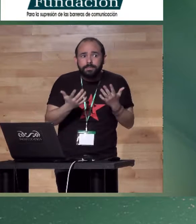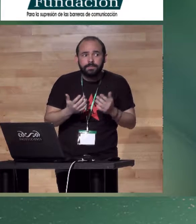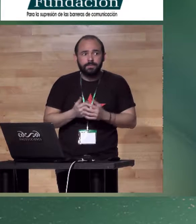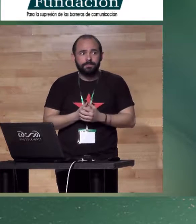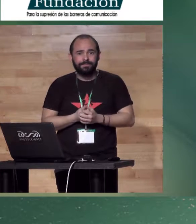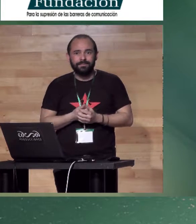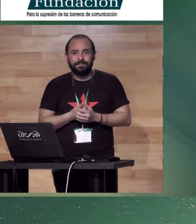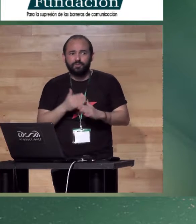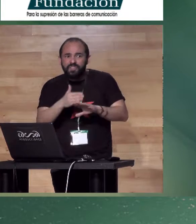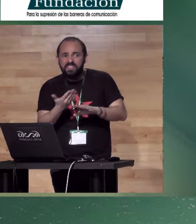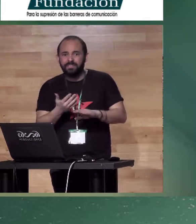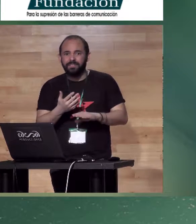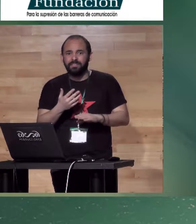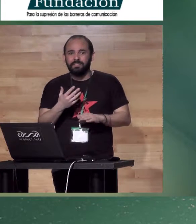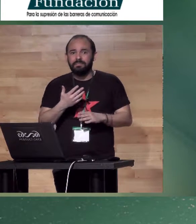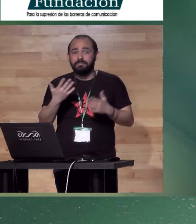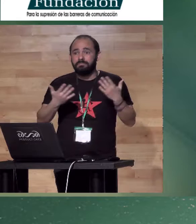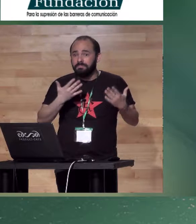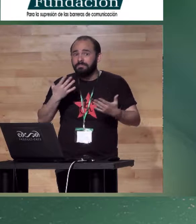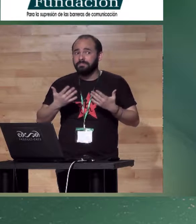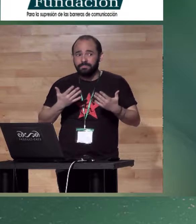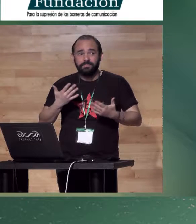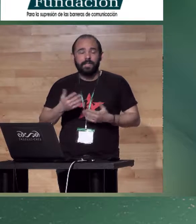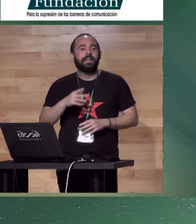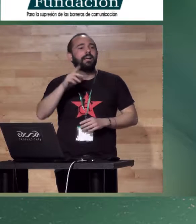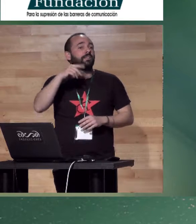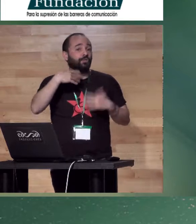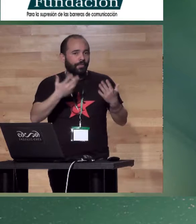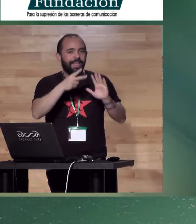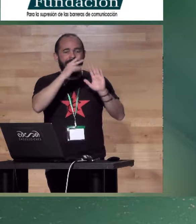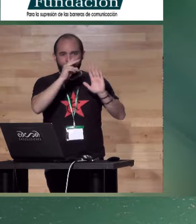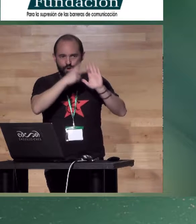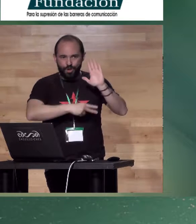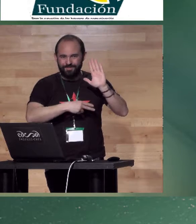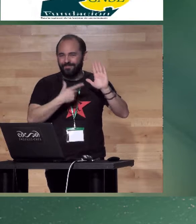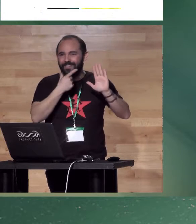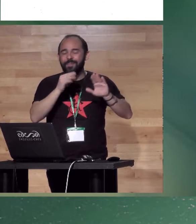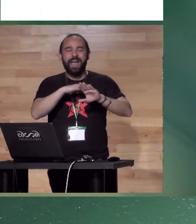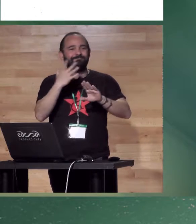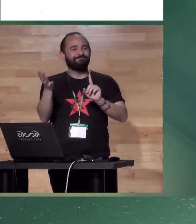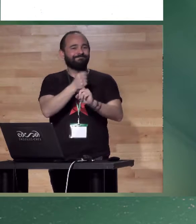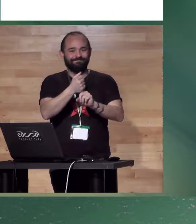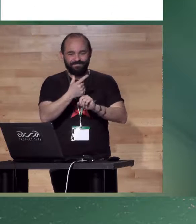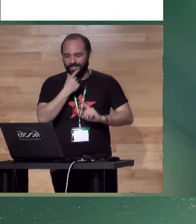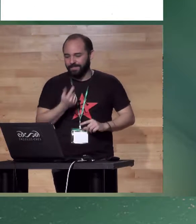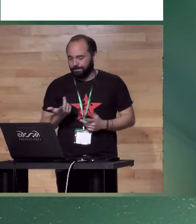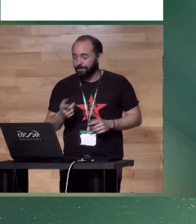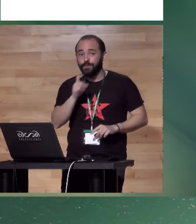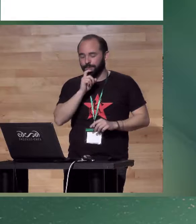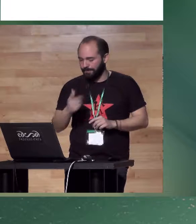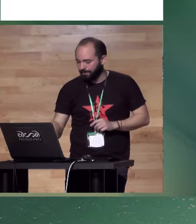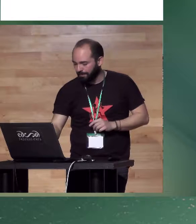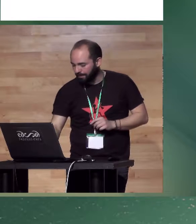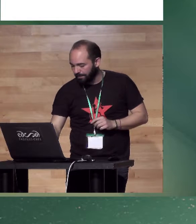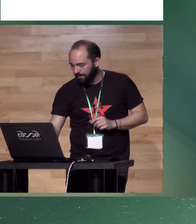¿5 hojas son 20 minutos? ¿Es suficiente? ¿No lo es? Entonces, lo